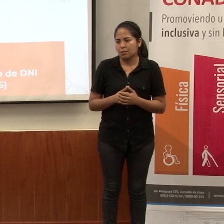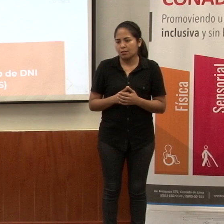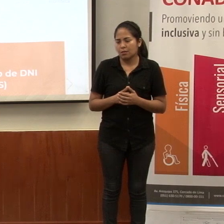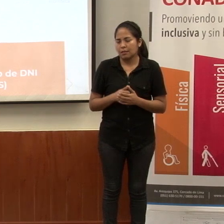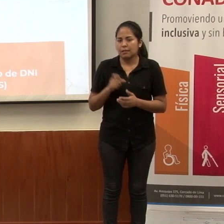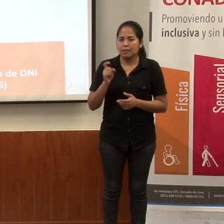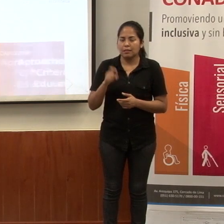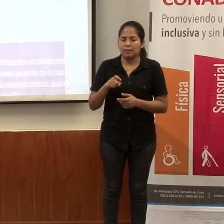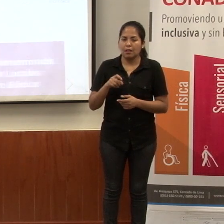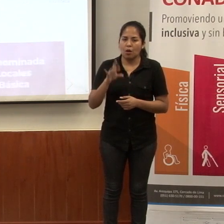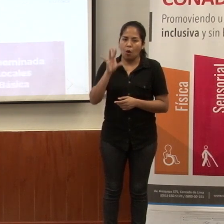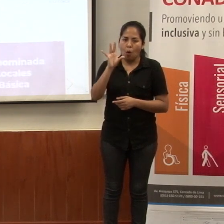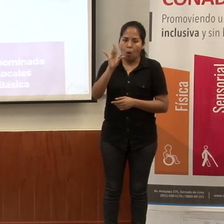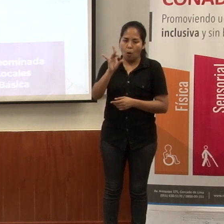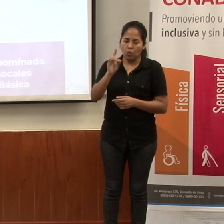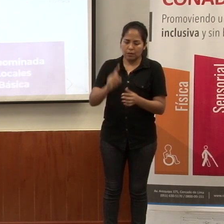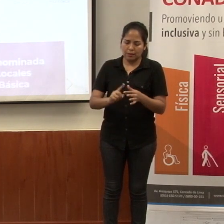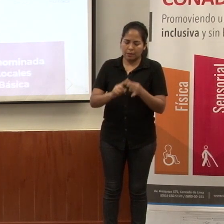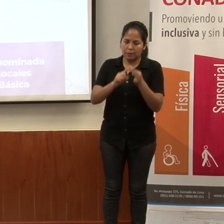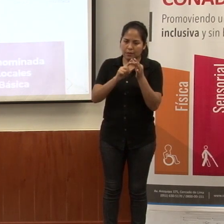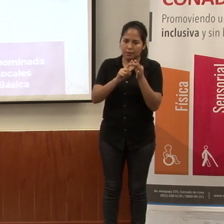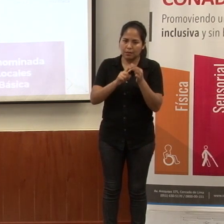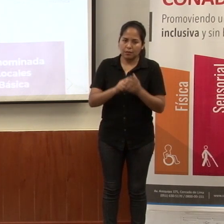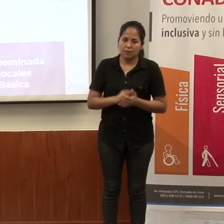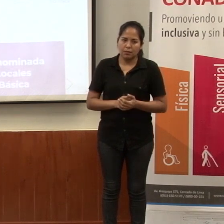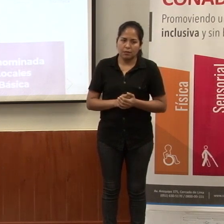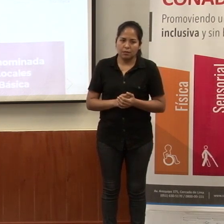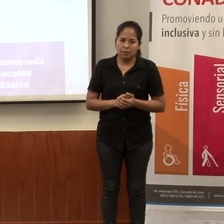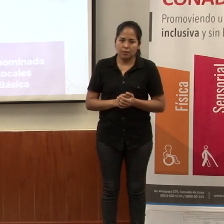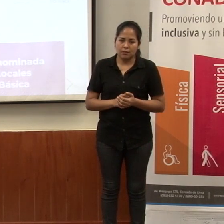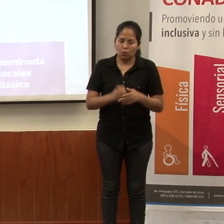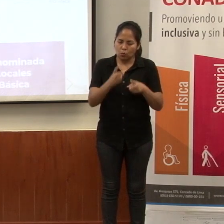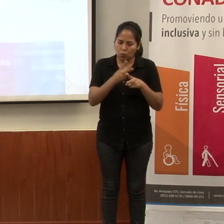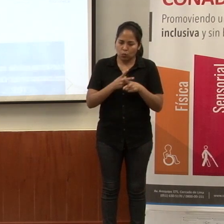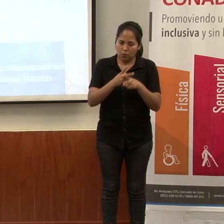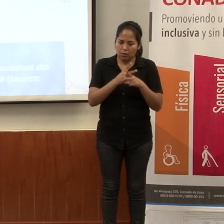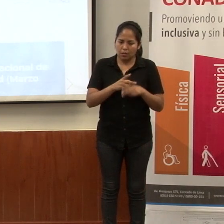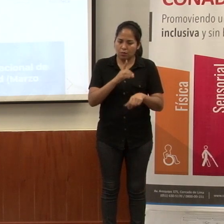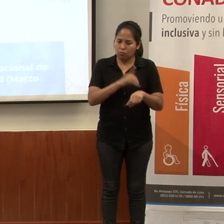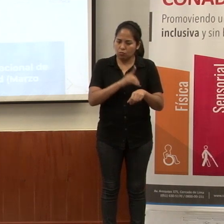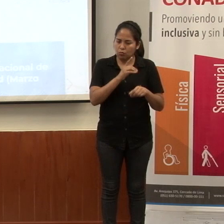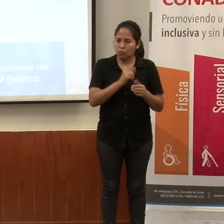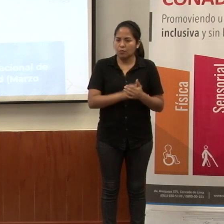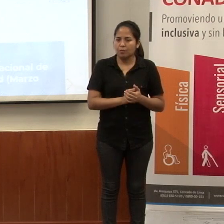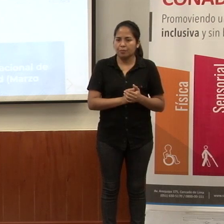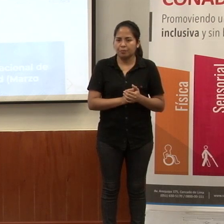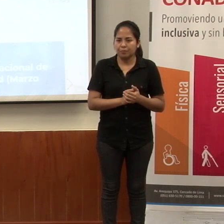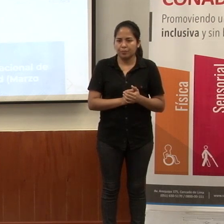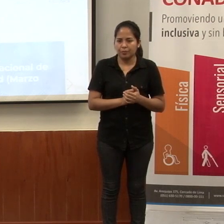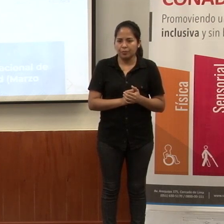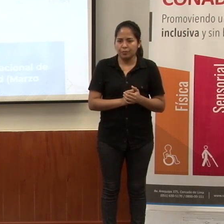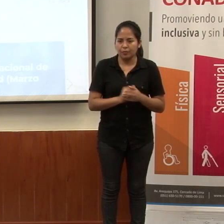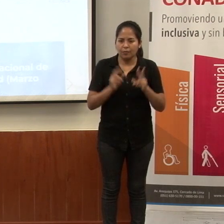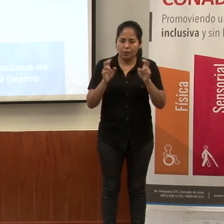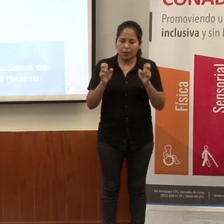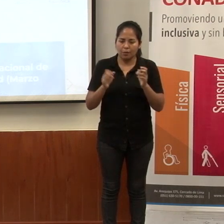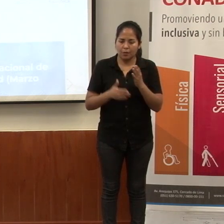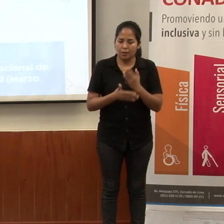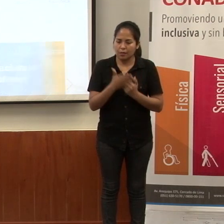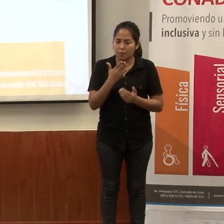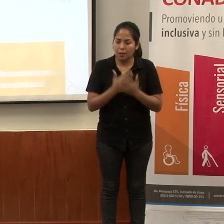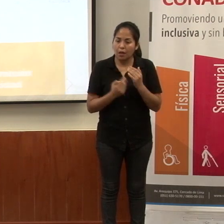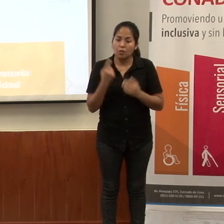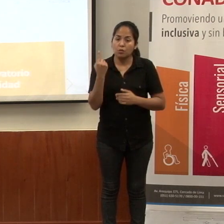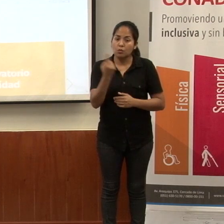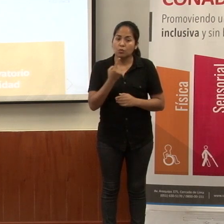requiere como 8 especialidades para poder recuperarse. Y el tema de la discapacidad, de la prematuridad, no